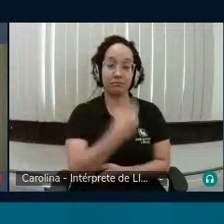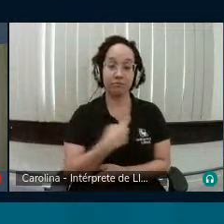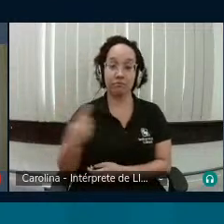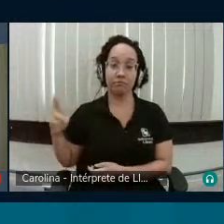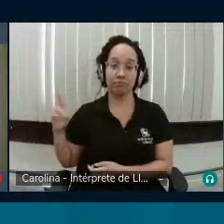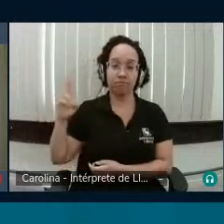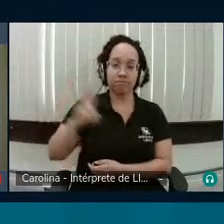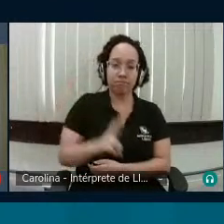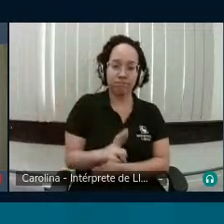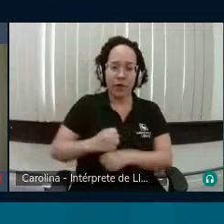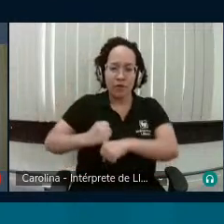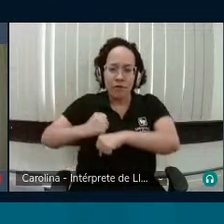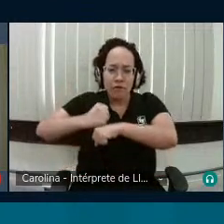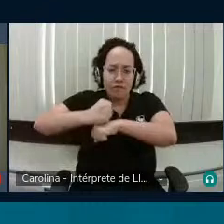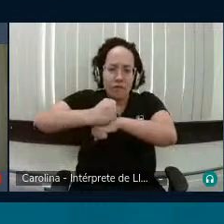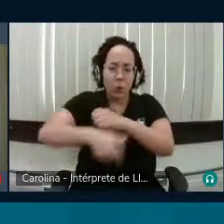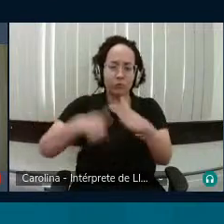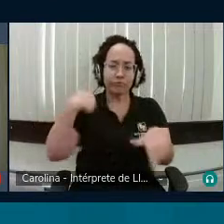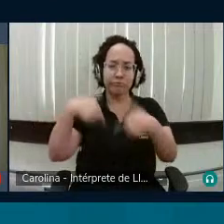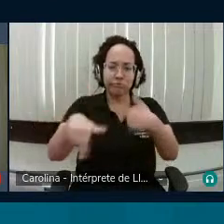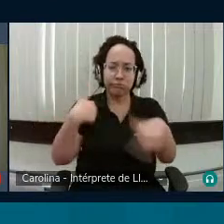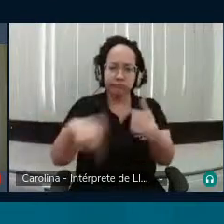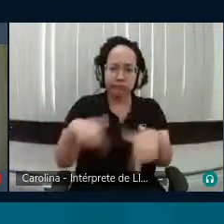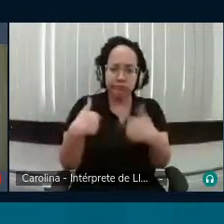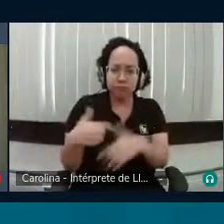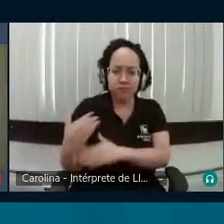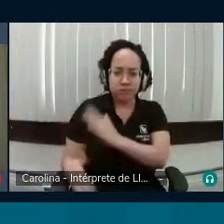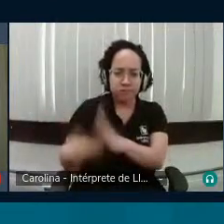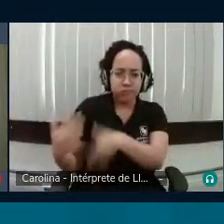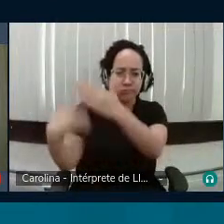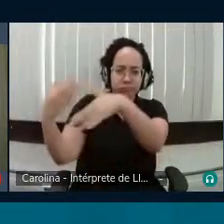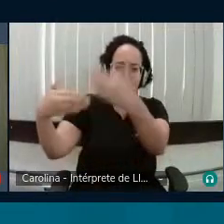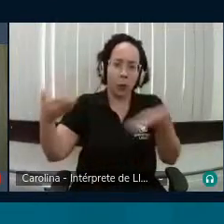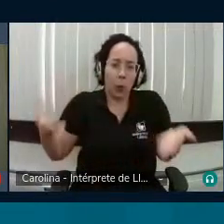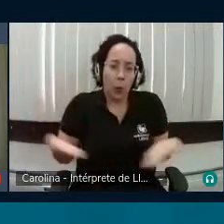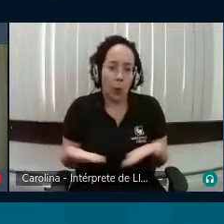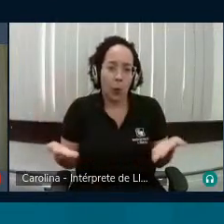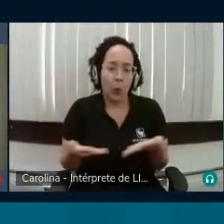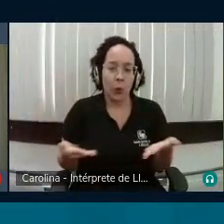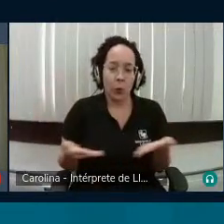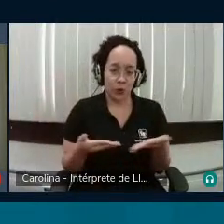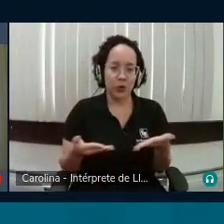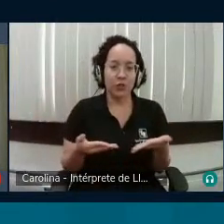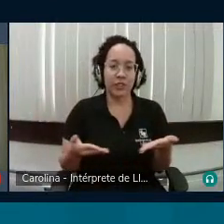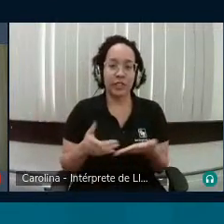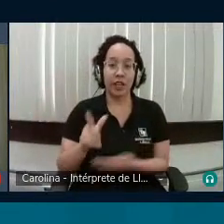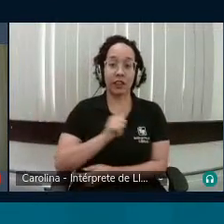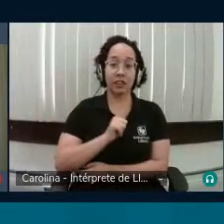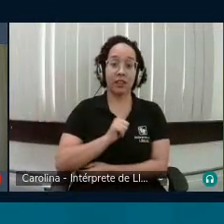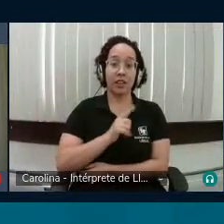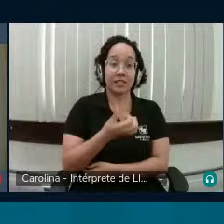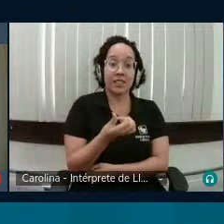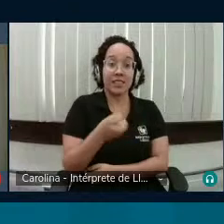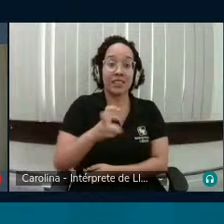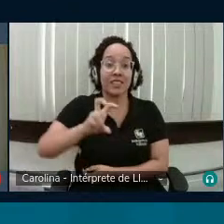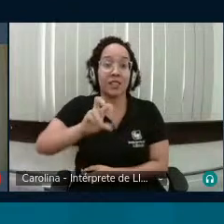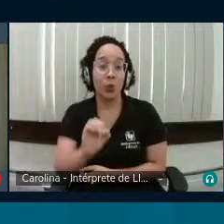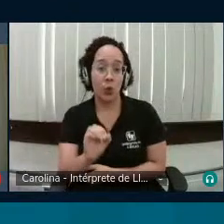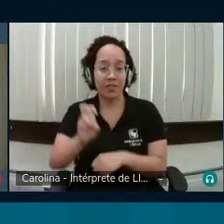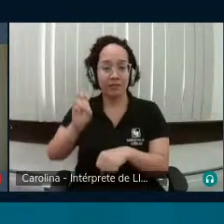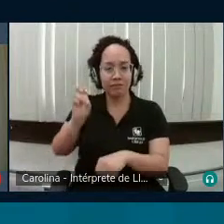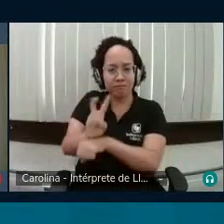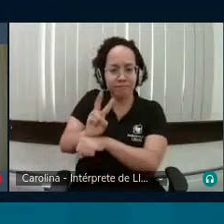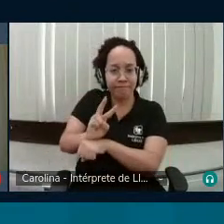dedicaram muito para que nós pudéssemos chegar nesse dia de hoje, né, e ter aqui 650 novas vagas